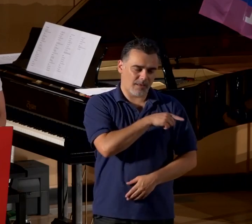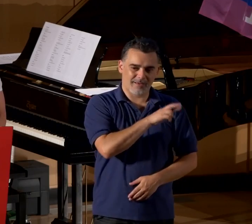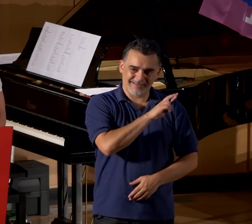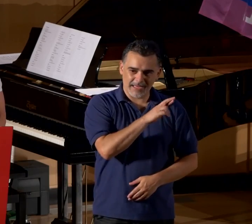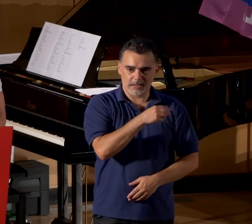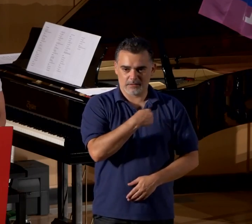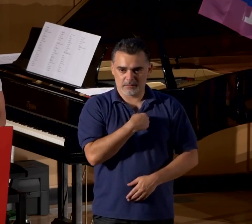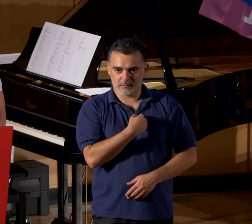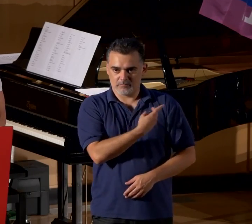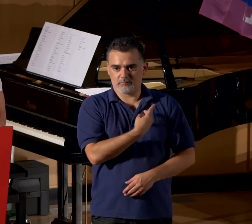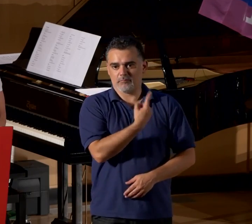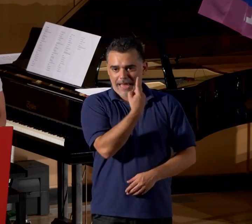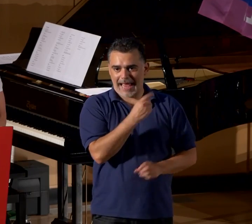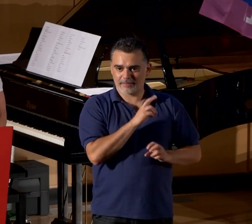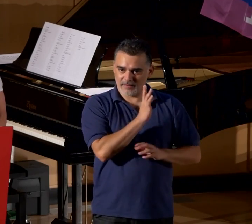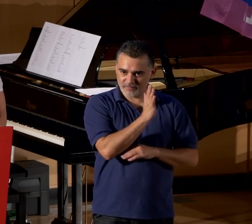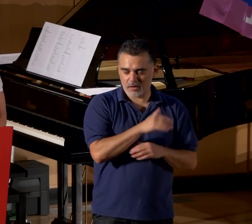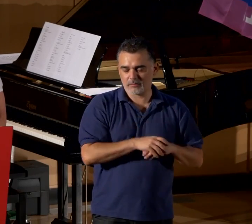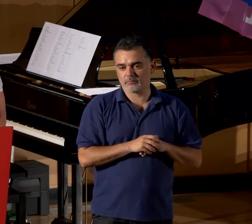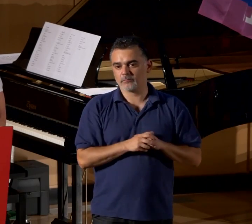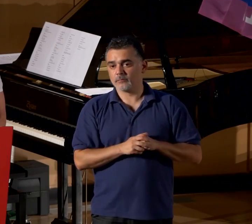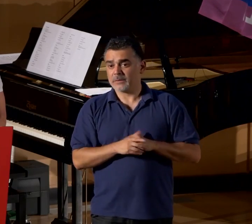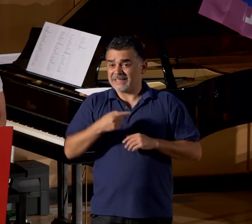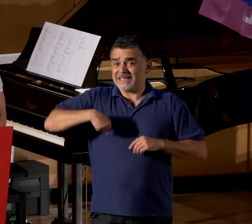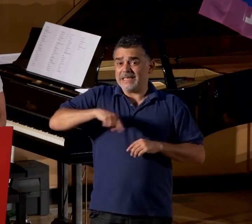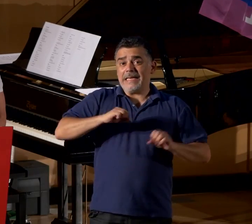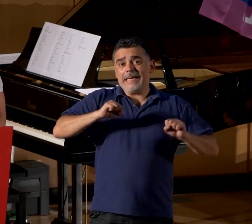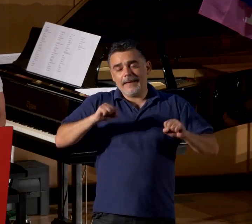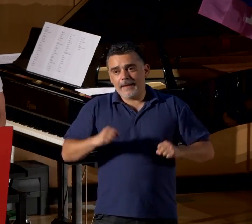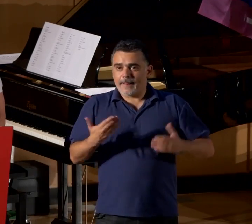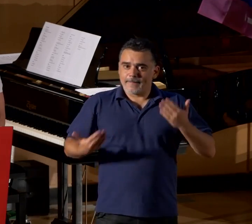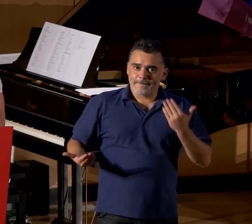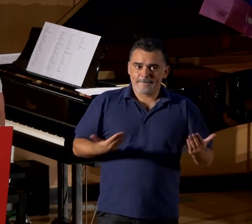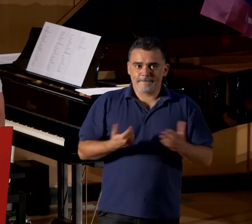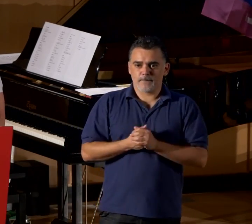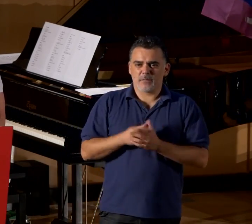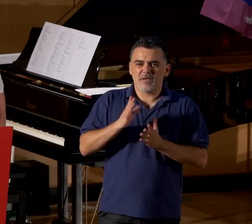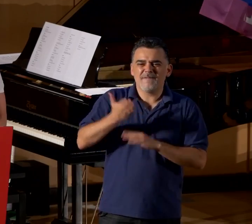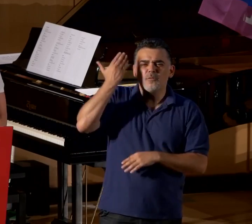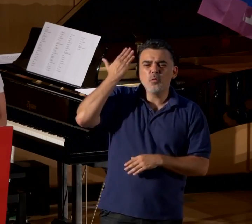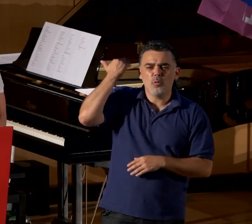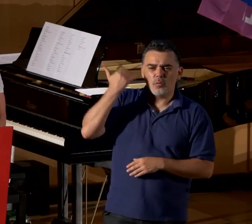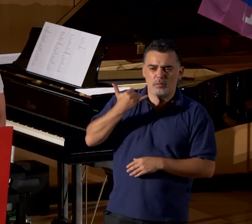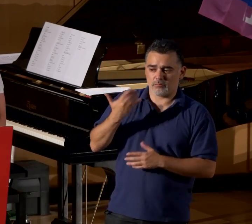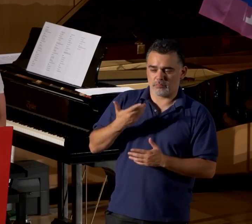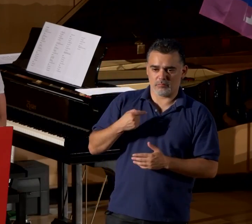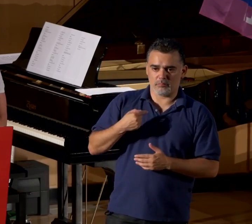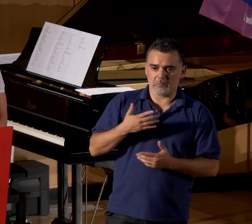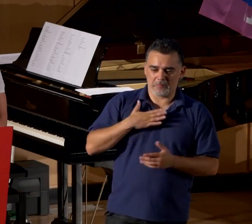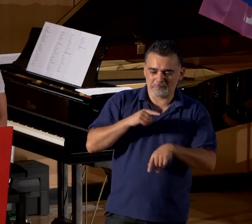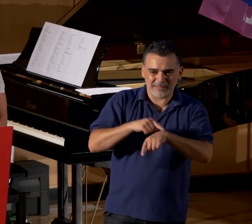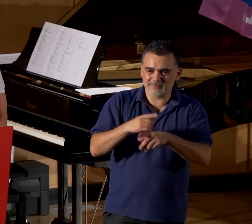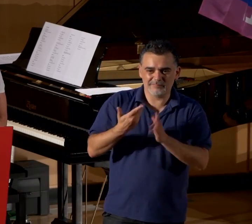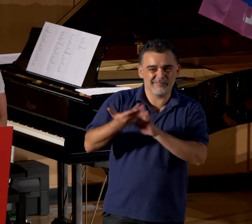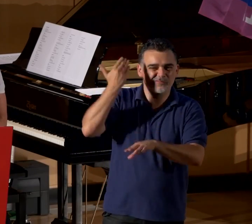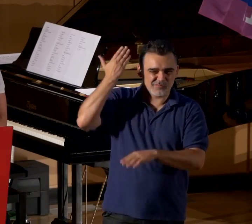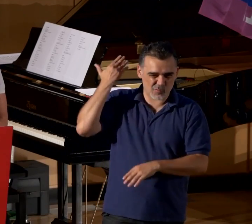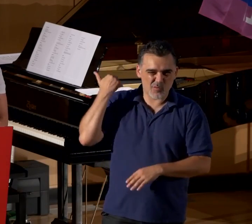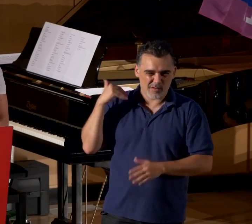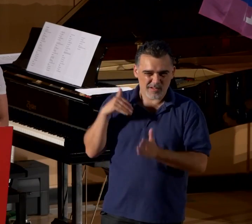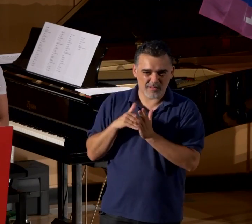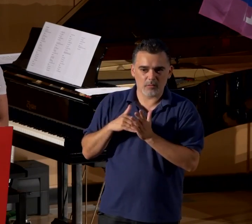ich. Und wir können entweder das ein bisschen wie in den frühen Jahren, also vor meiner Zeit, machen.